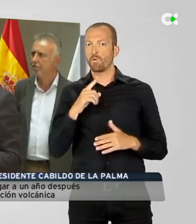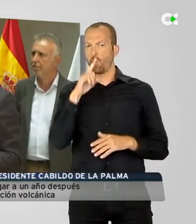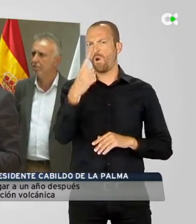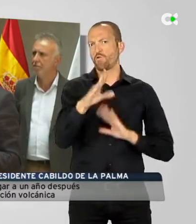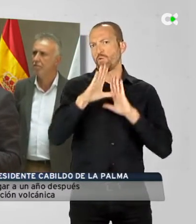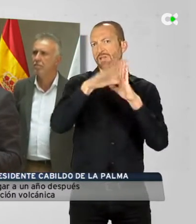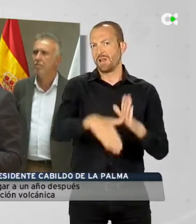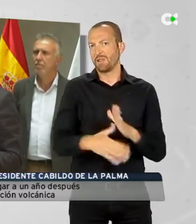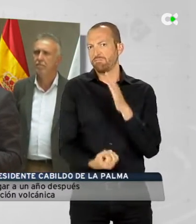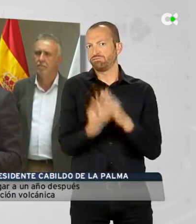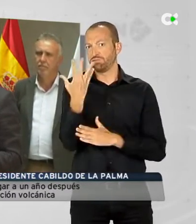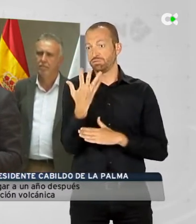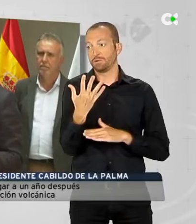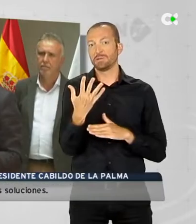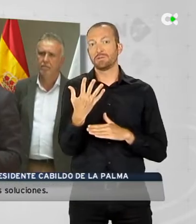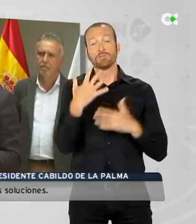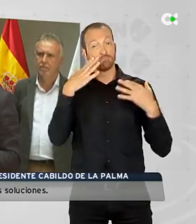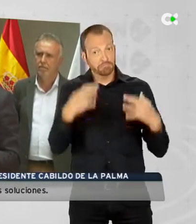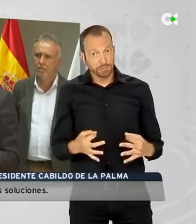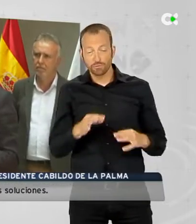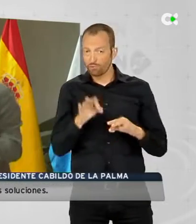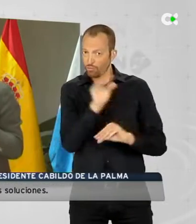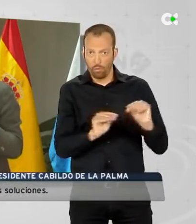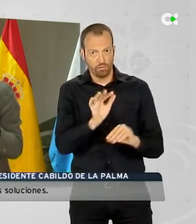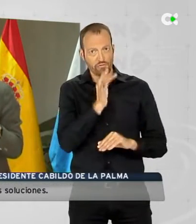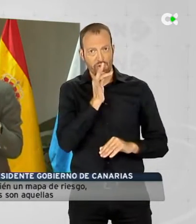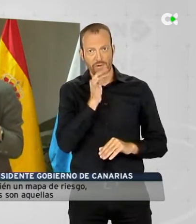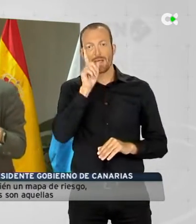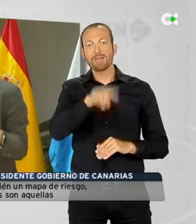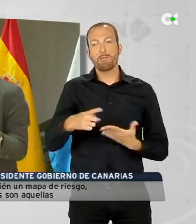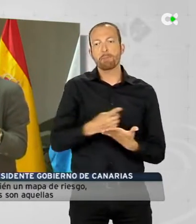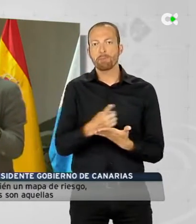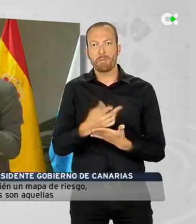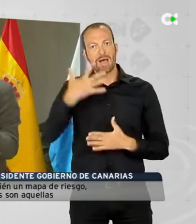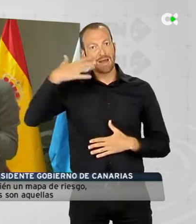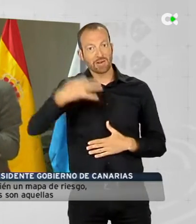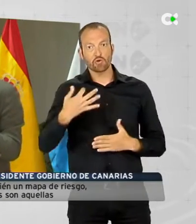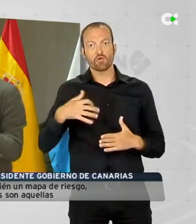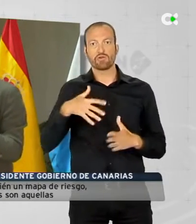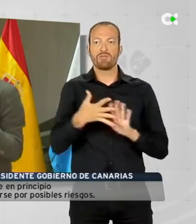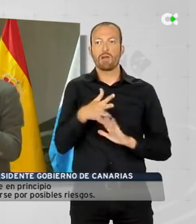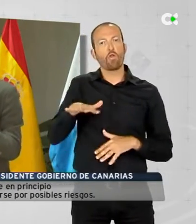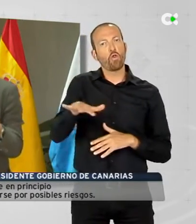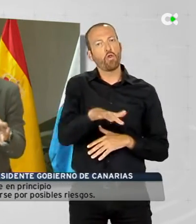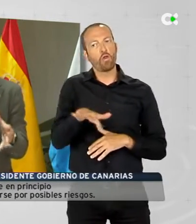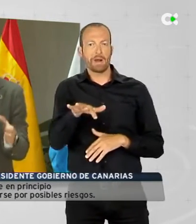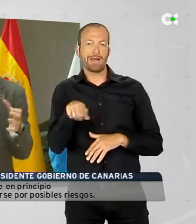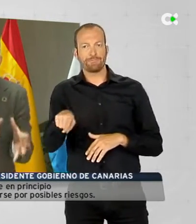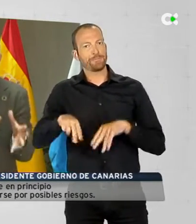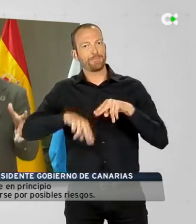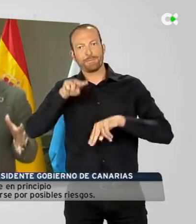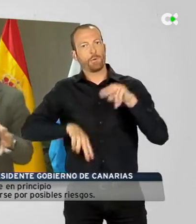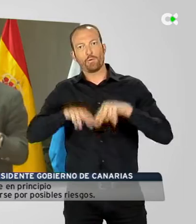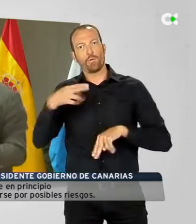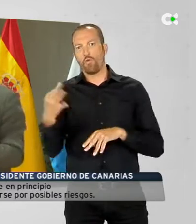después de la erupción volcánica sin esas soluciones. Se ha hecho también un mapa de riesgo, qué zonas son aquellas en donde en principio no